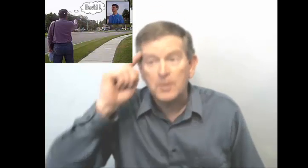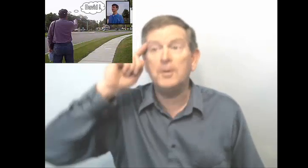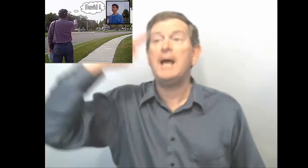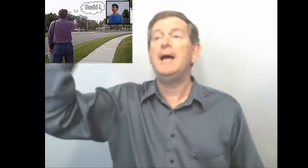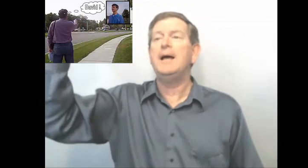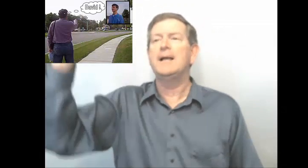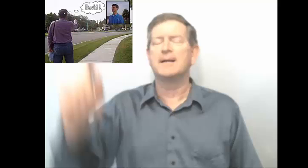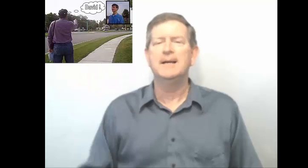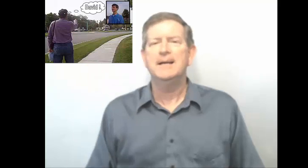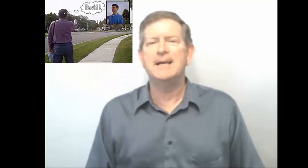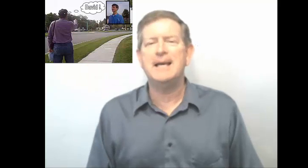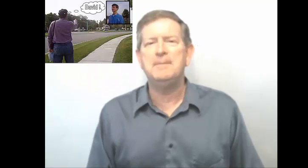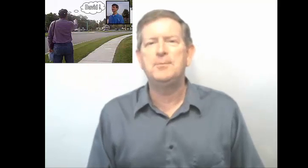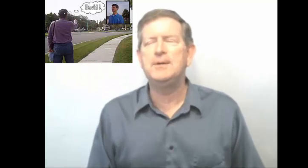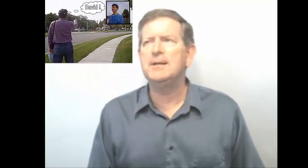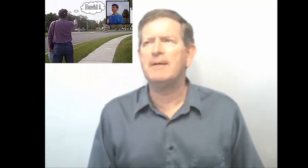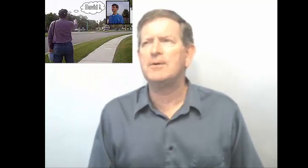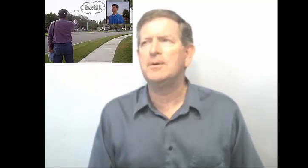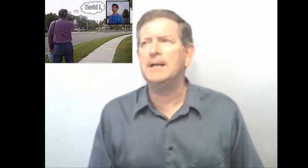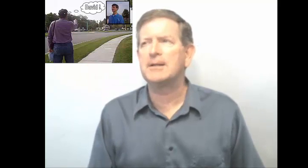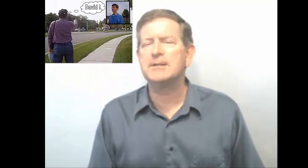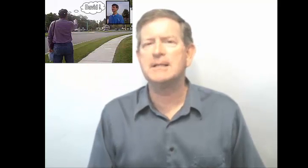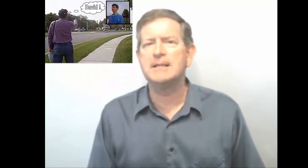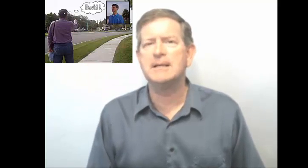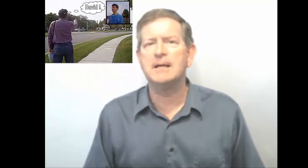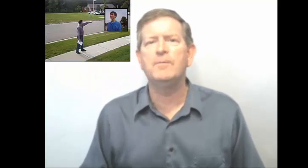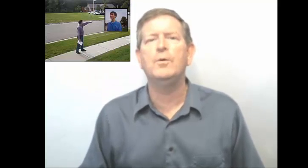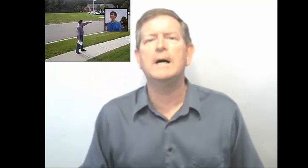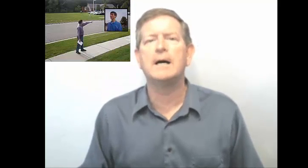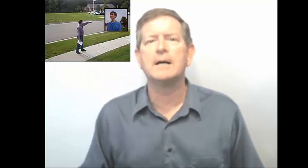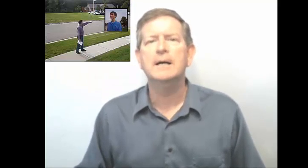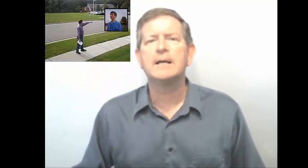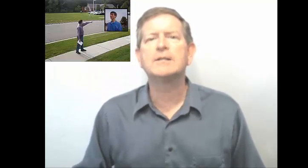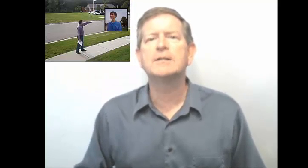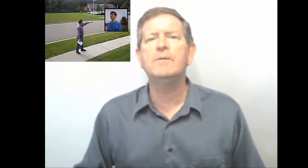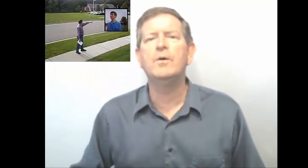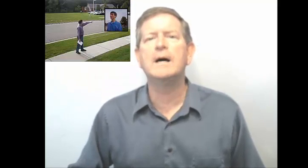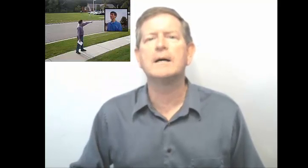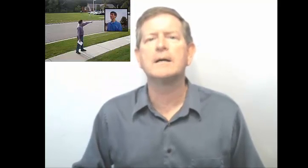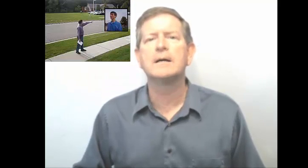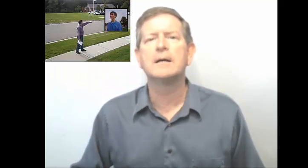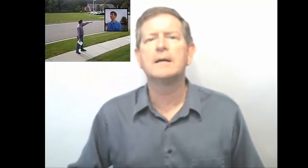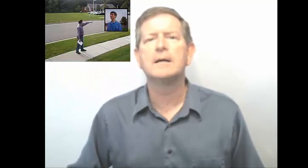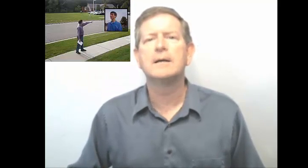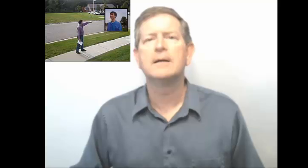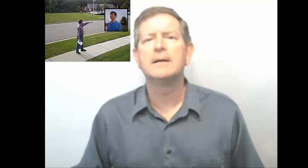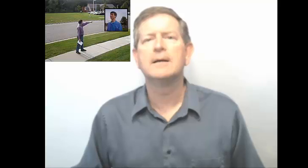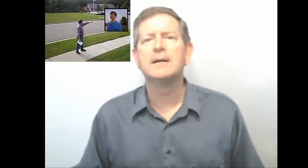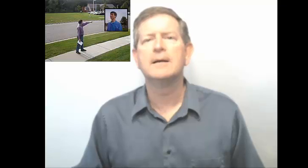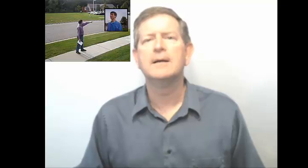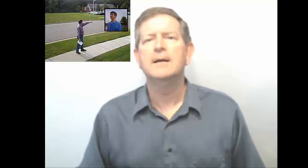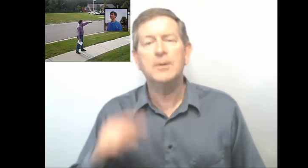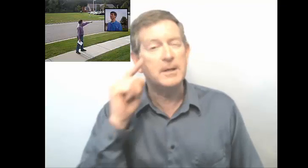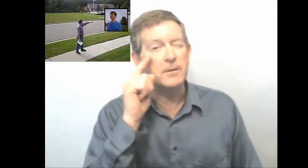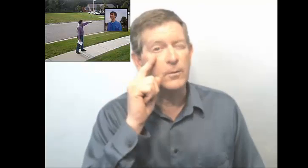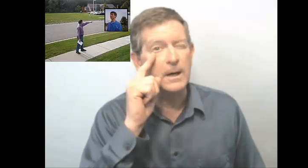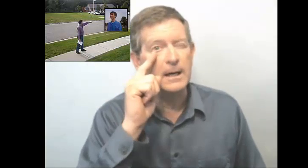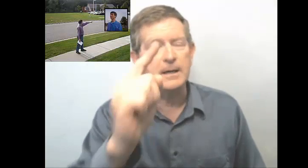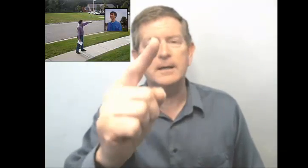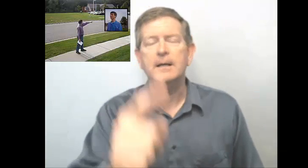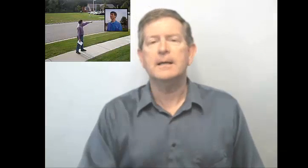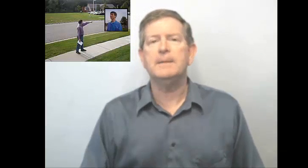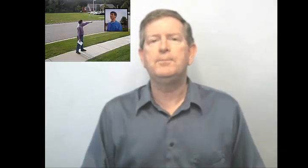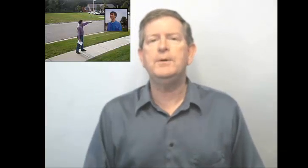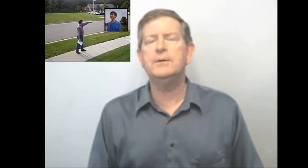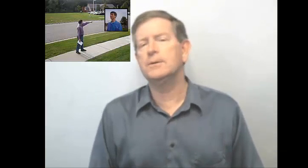Oui, connaître. Et puis, avant connaître, c'était voir. Qu'est-ce que c'est voir? Oui,